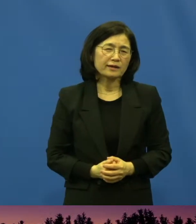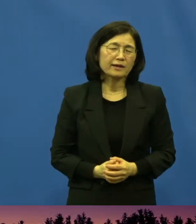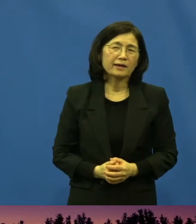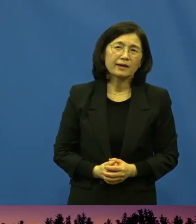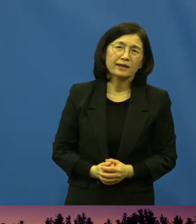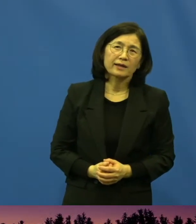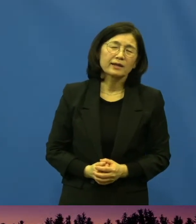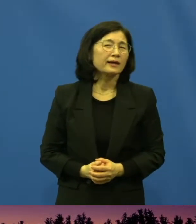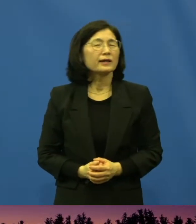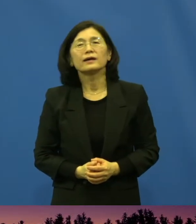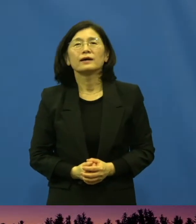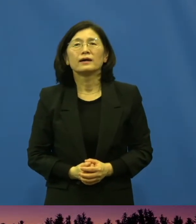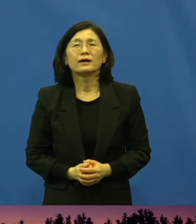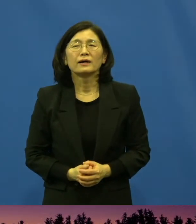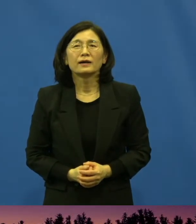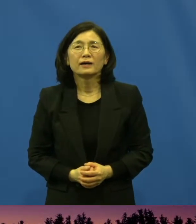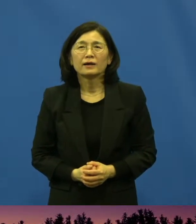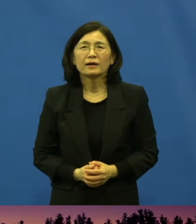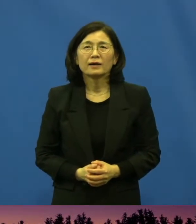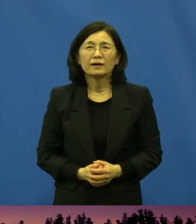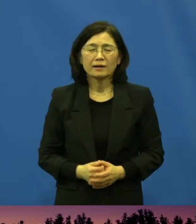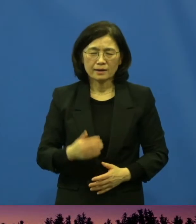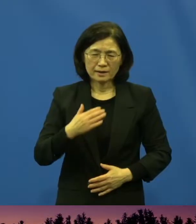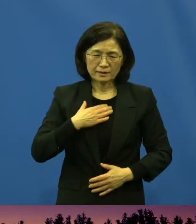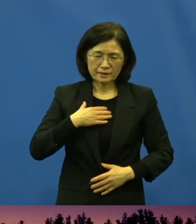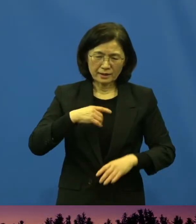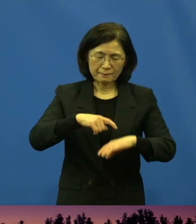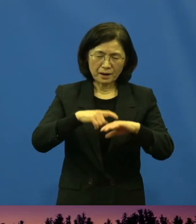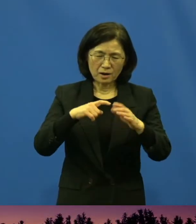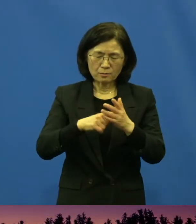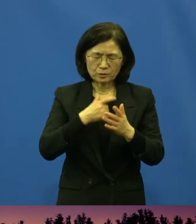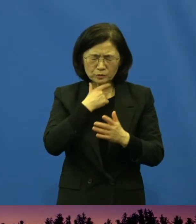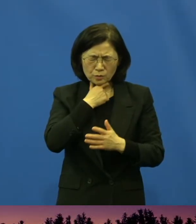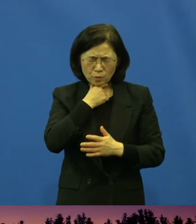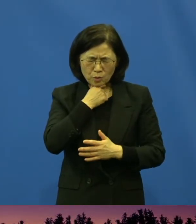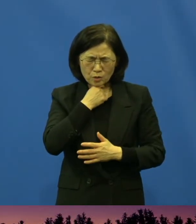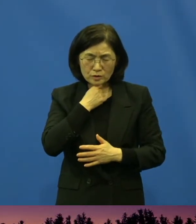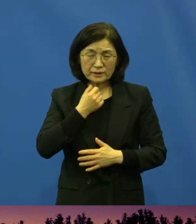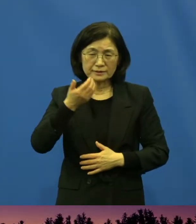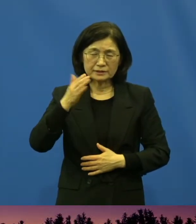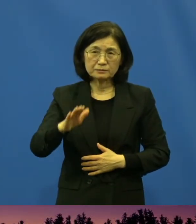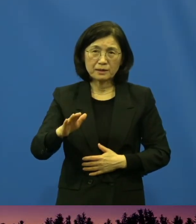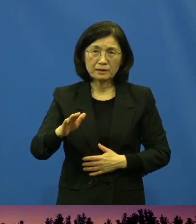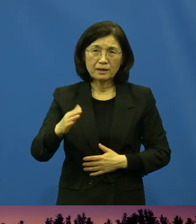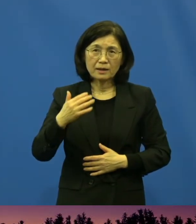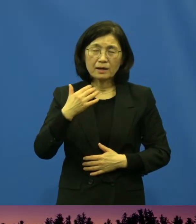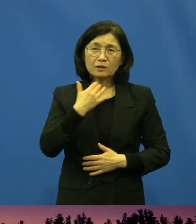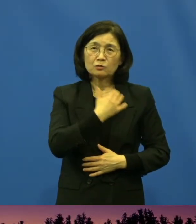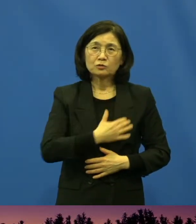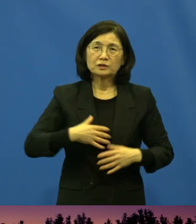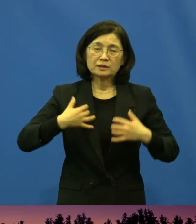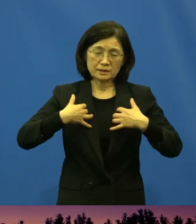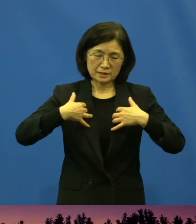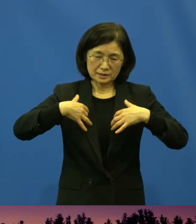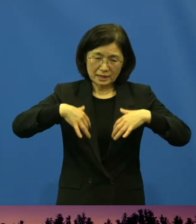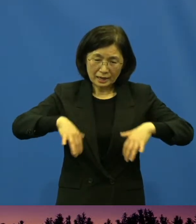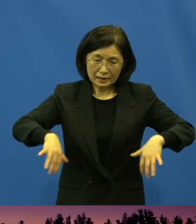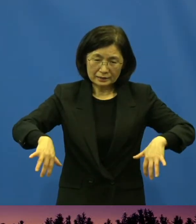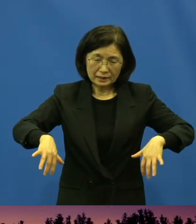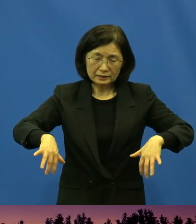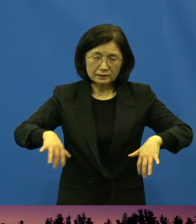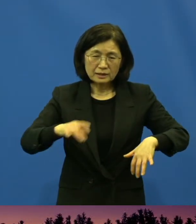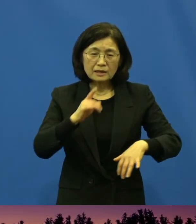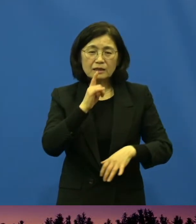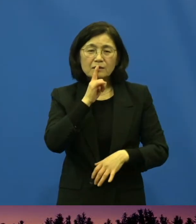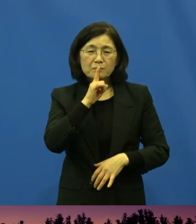그래서 여러분, 어떤 때는 내가 내 마음은 원하는데 육신이 약하다라고 하는 이 주님의 말씀은 정말 우리에게 큰 위로가 되는 거예요. 주님이